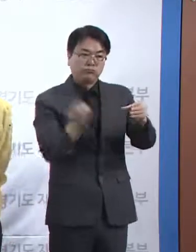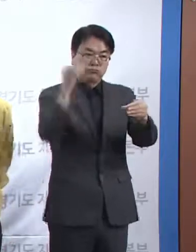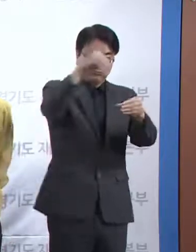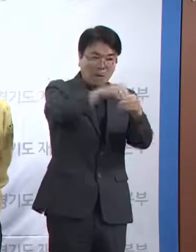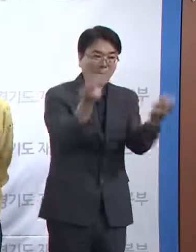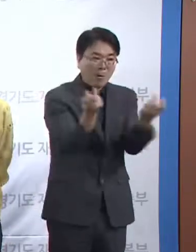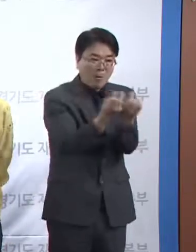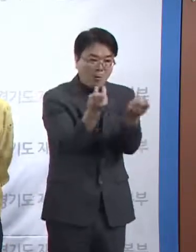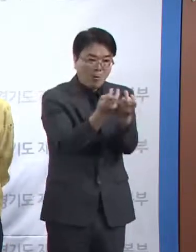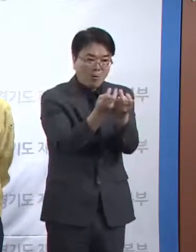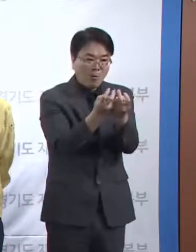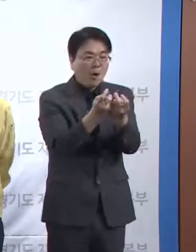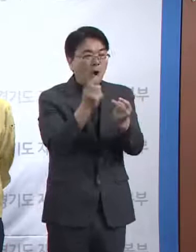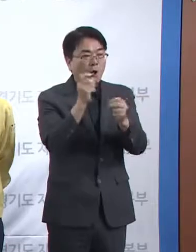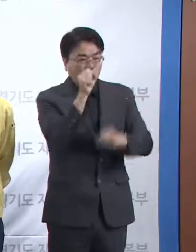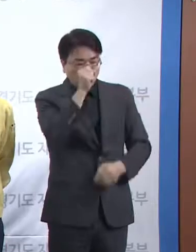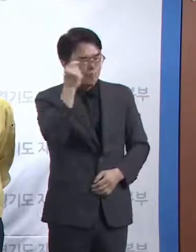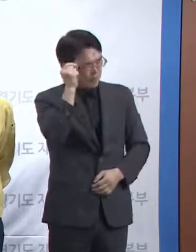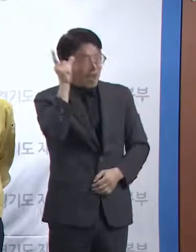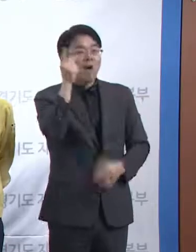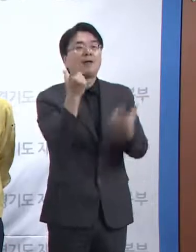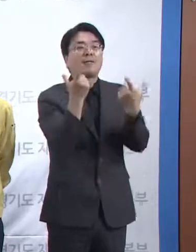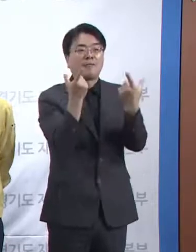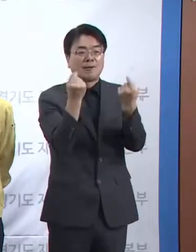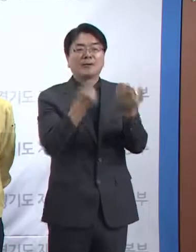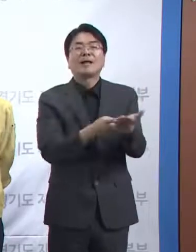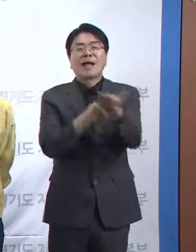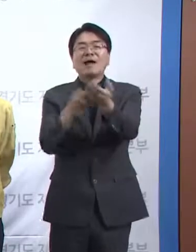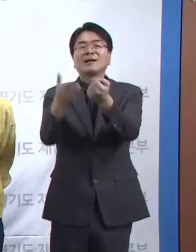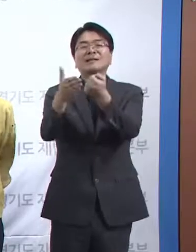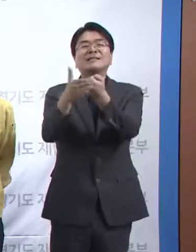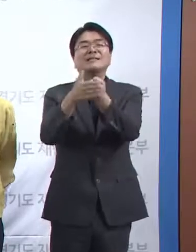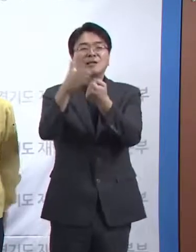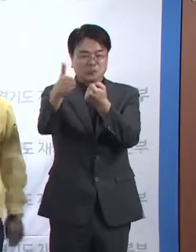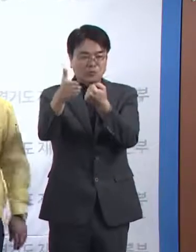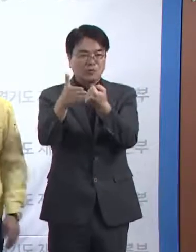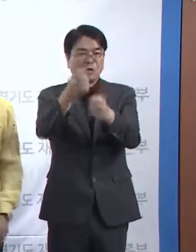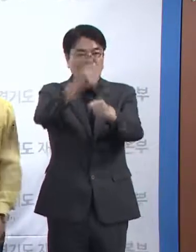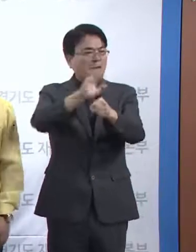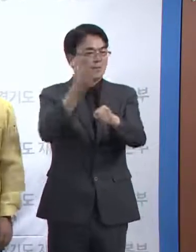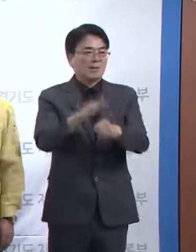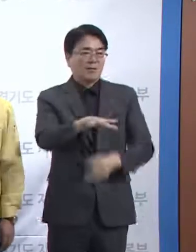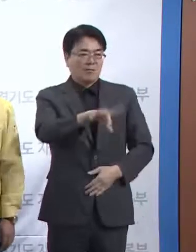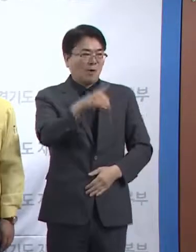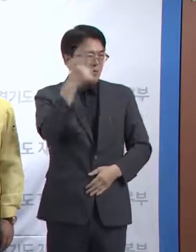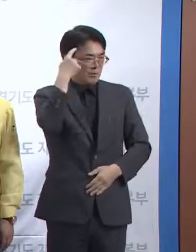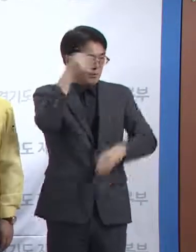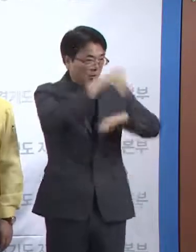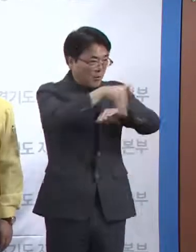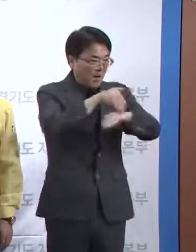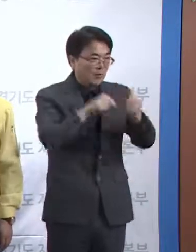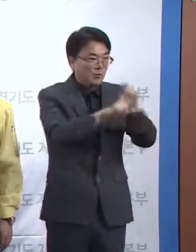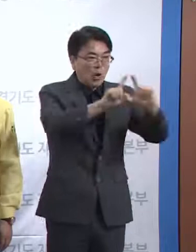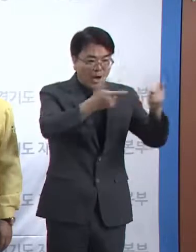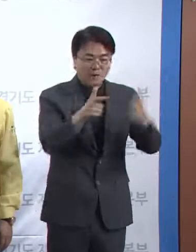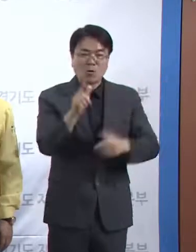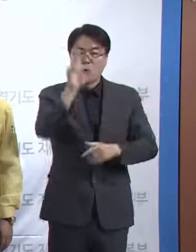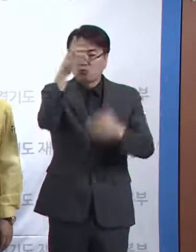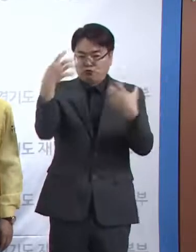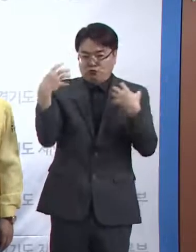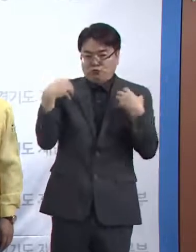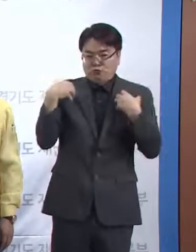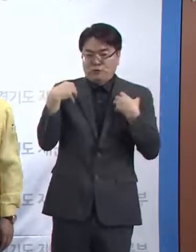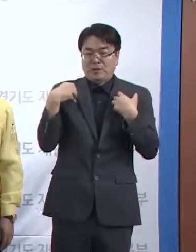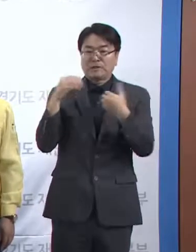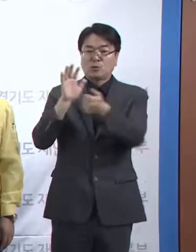제안해 주셔서 시작된 것입니다. 미리 계획된 것도 아니고 중앙정부의 재정 집행 이번에 재난지원과는